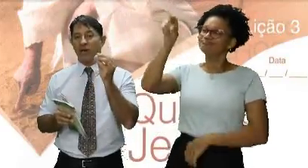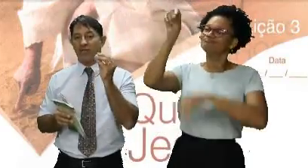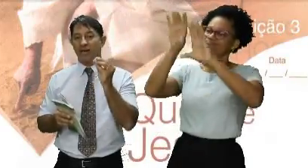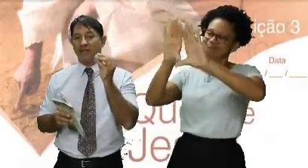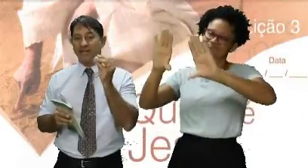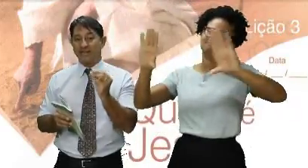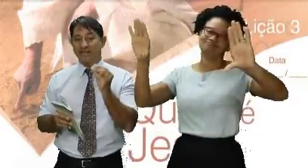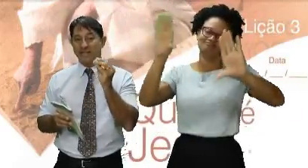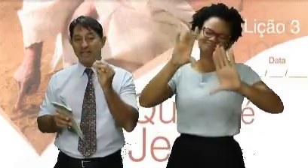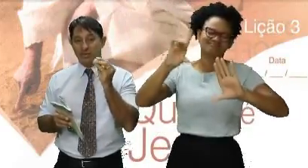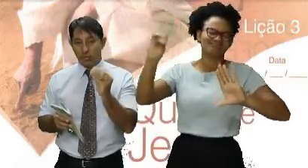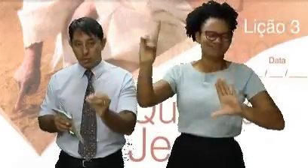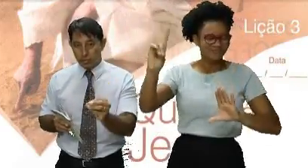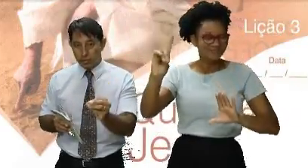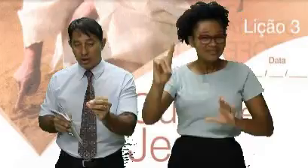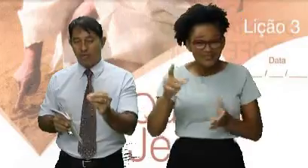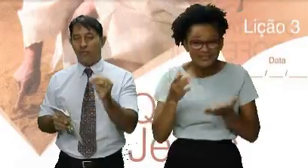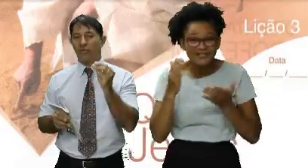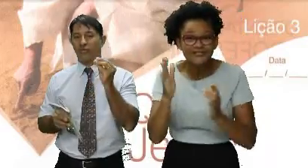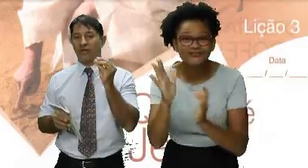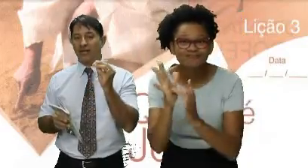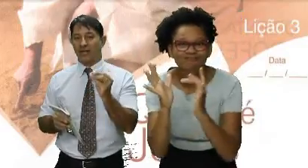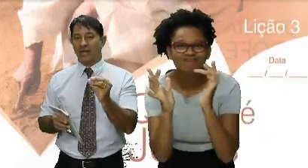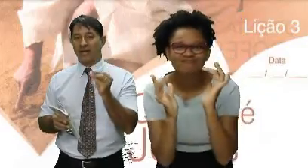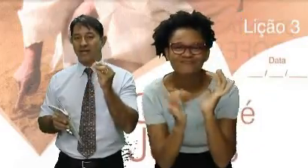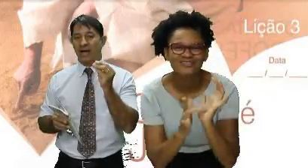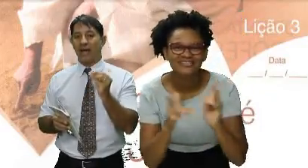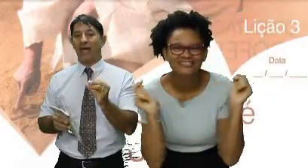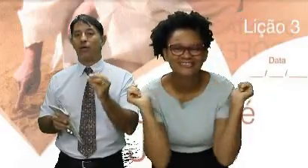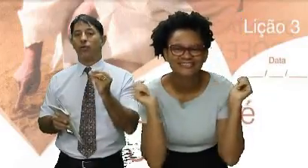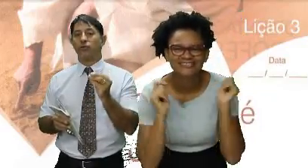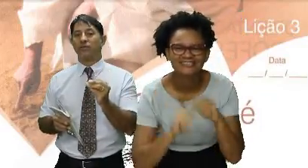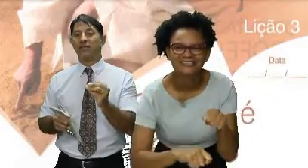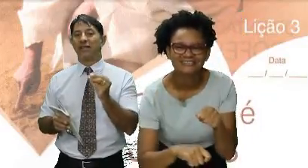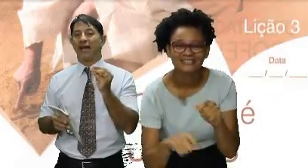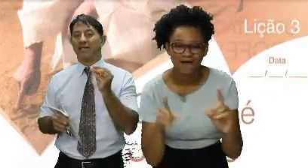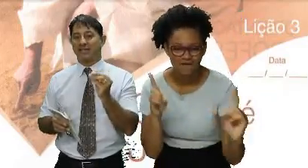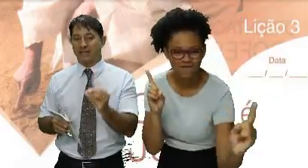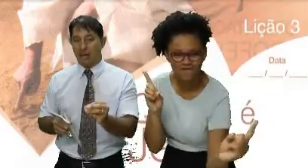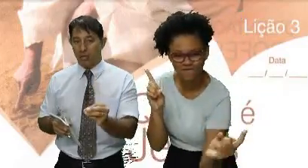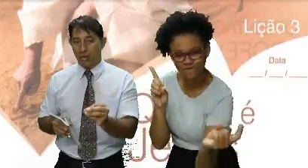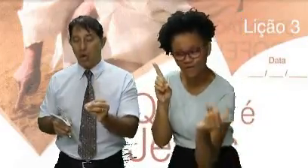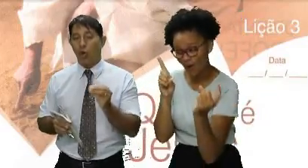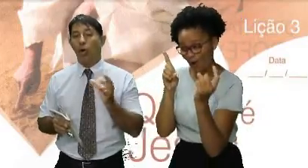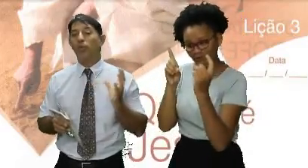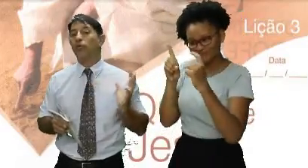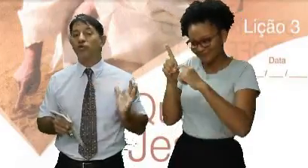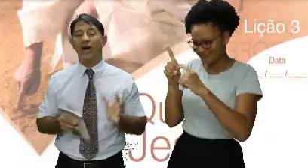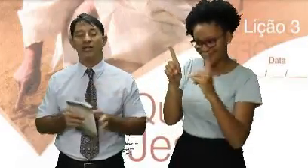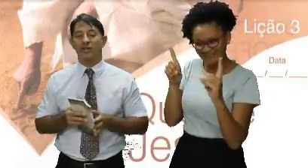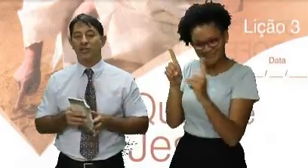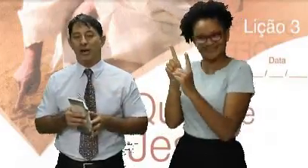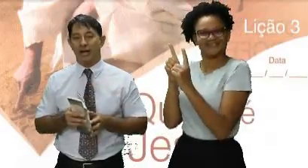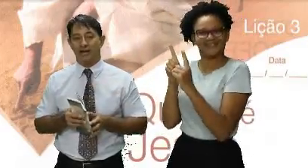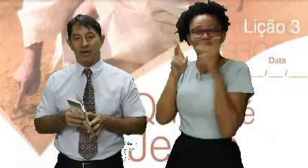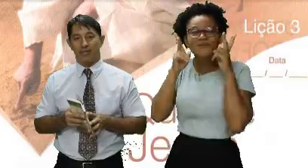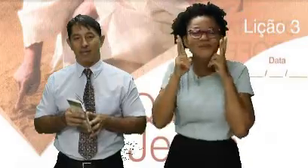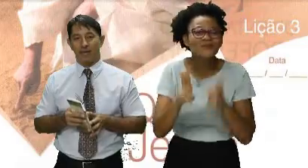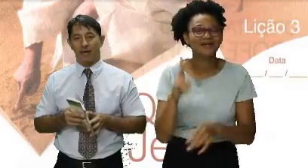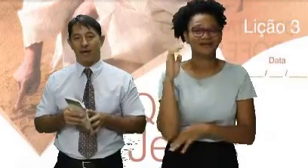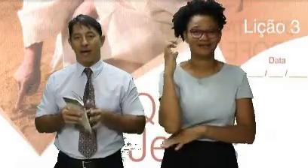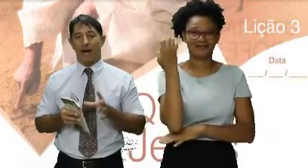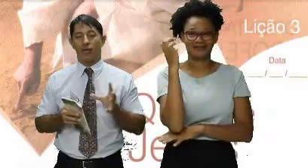e através de Jesus você ter essa reconciliação, como no jardim do